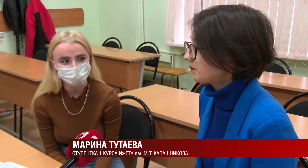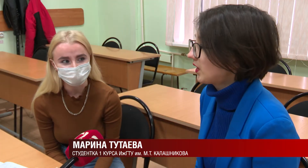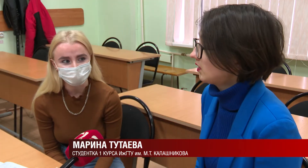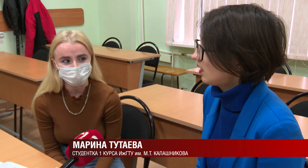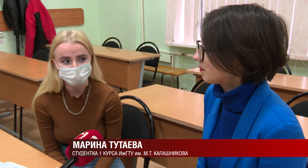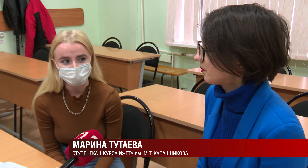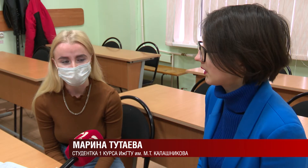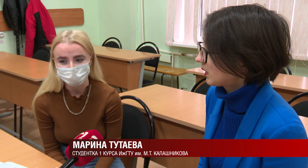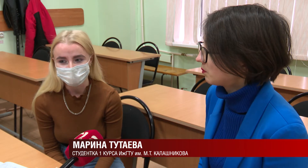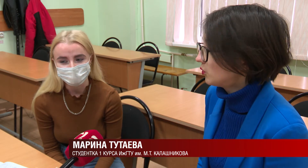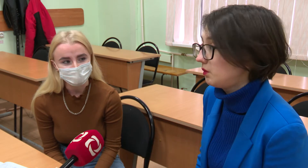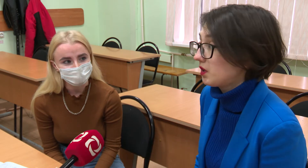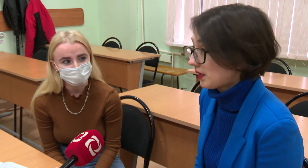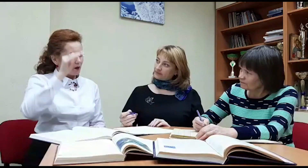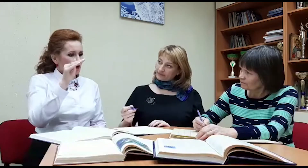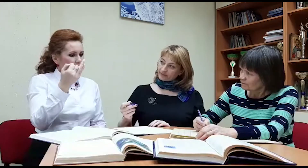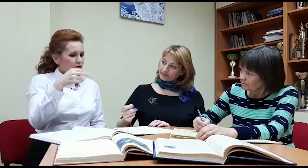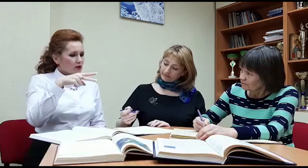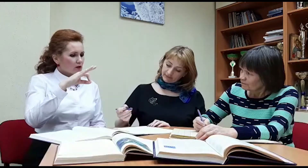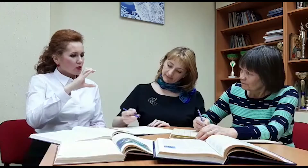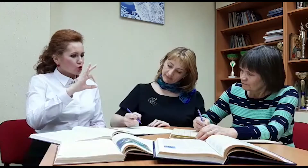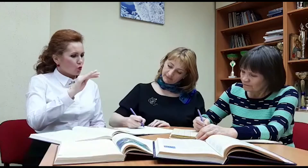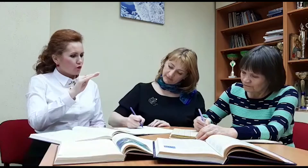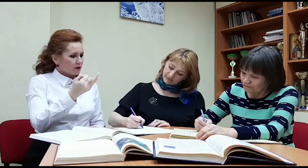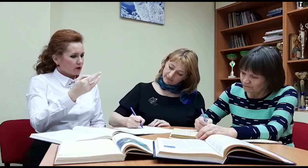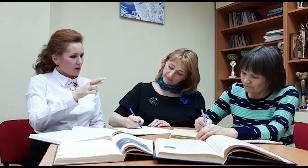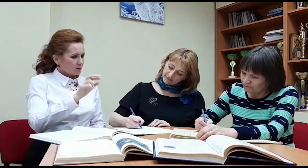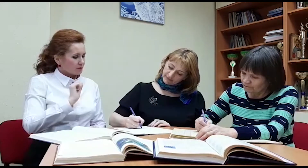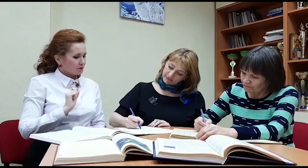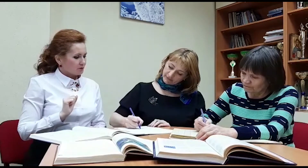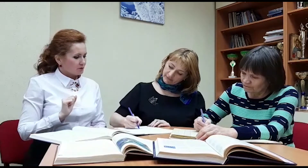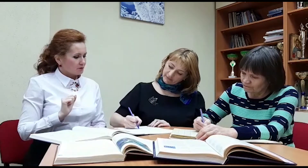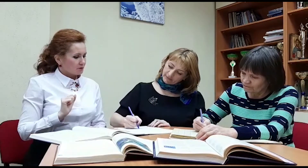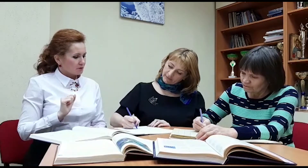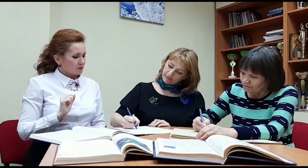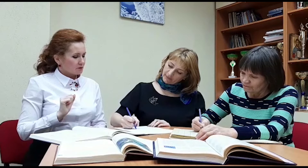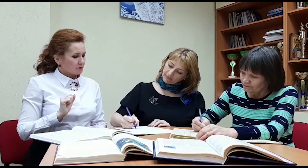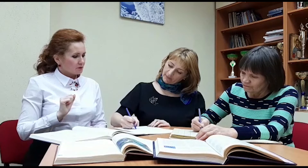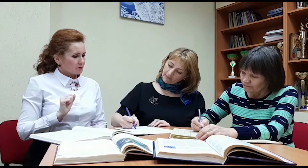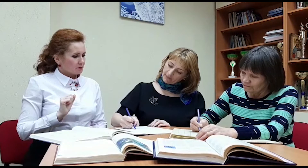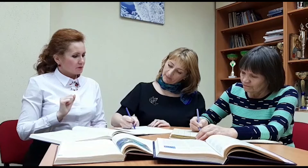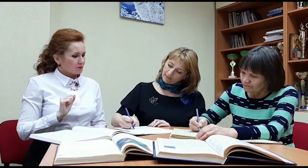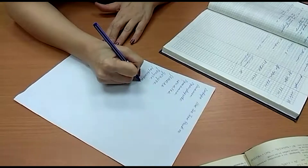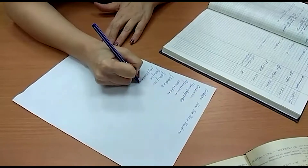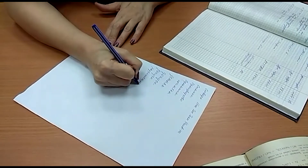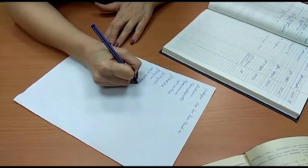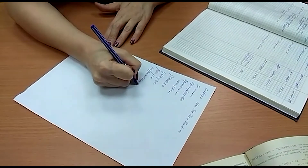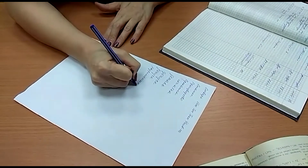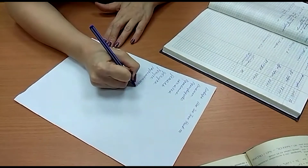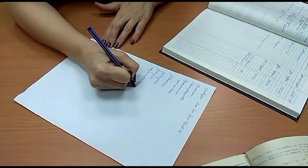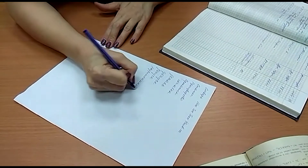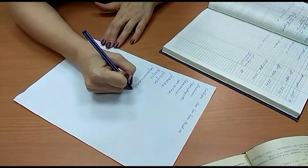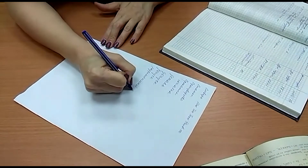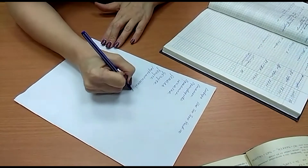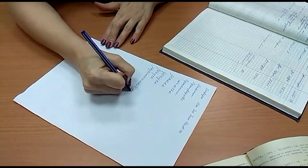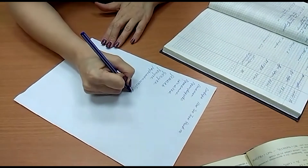слова некоторые она будет не понимать. Со словами и правда проблема. Новых слов все больше, и жестовый язык не успевает.